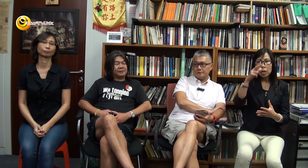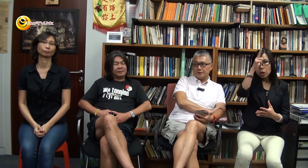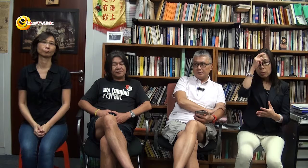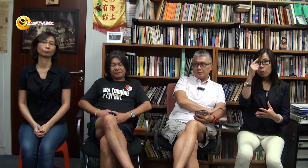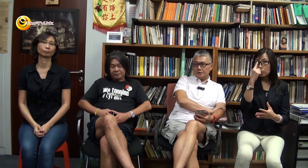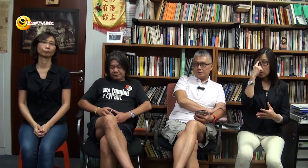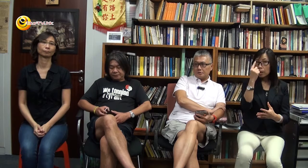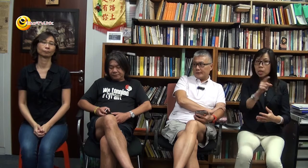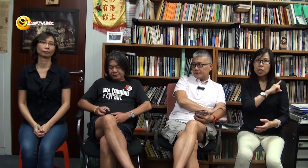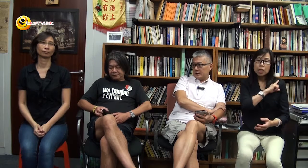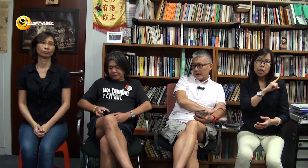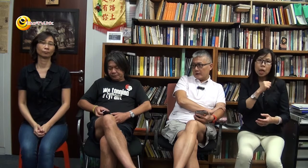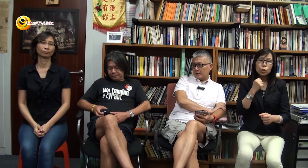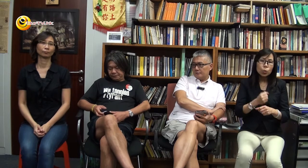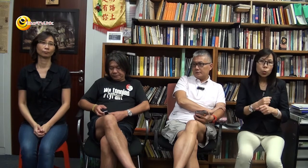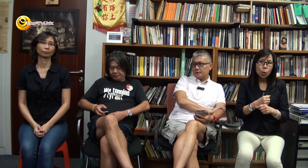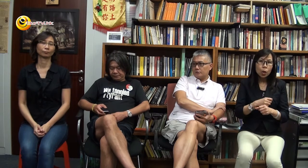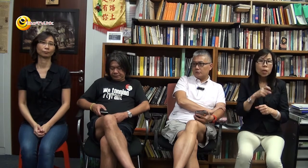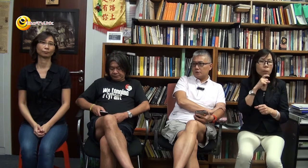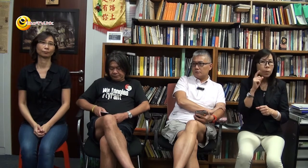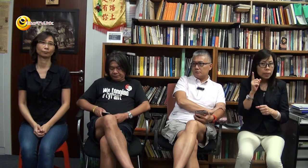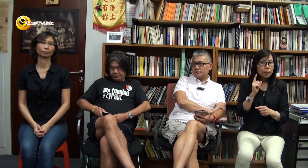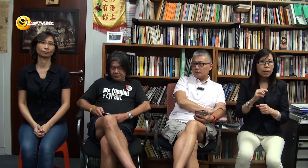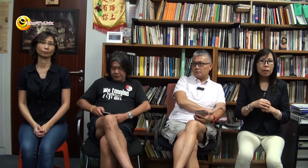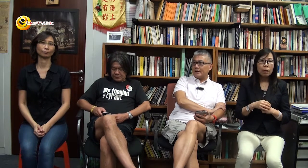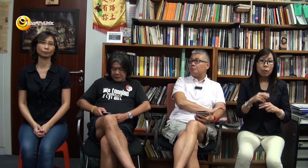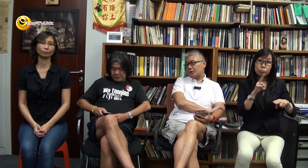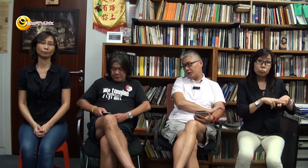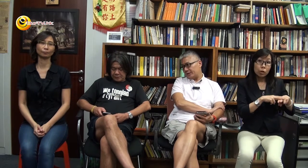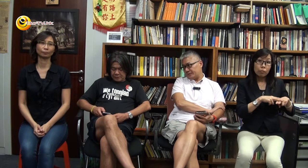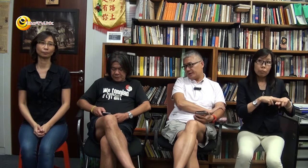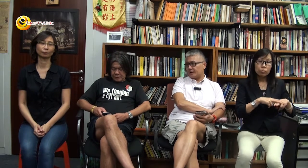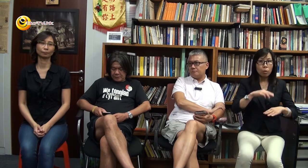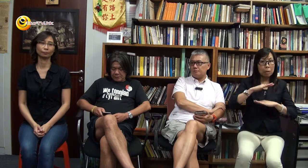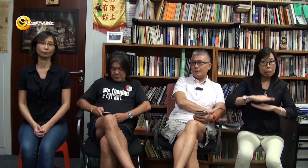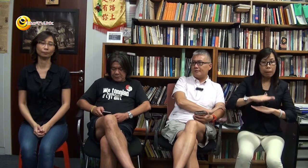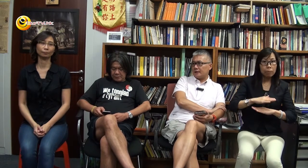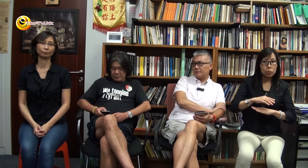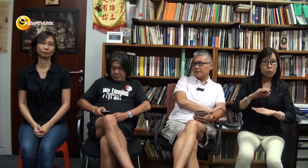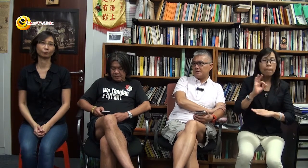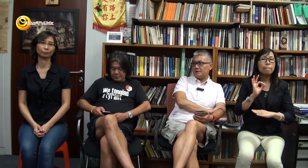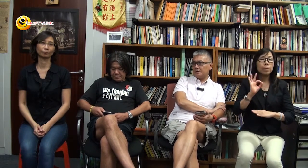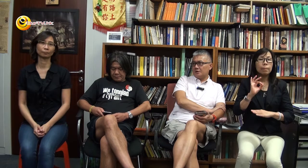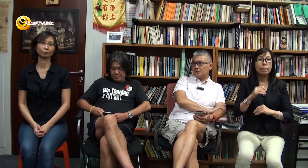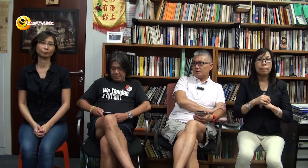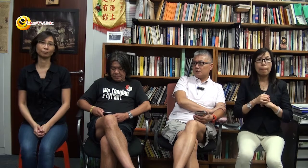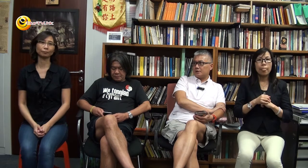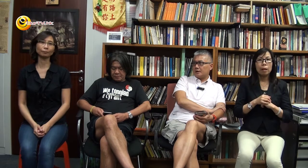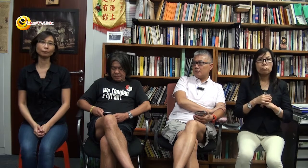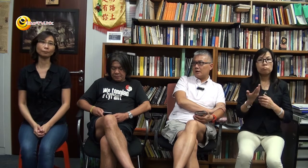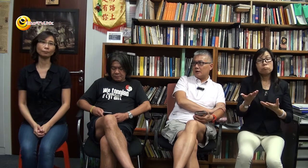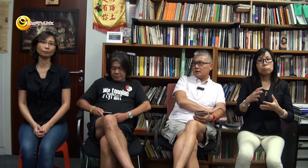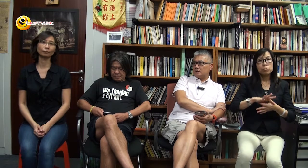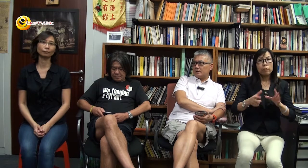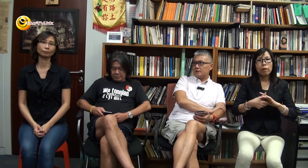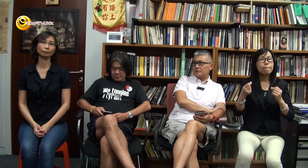本身做咗某一啲嘢，咁然之後中央又撳唔到佢，咁冇辦法啦，即係中央都覺得